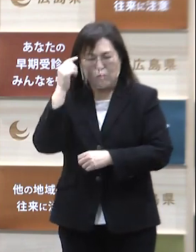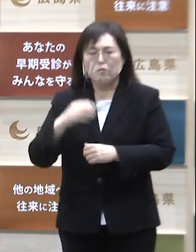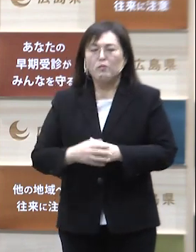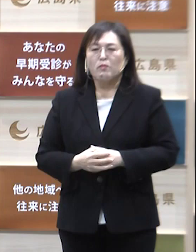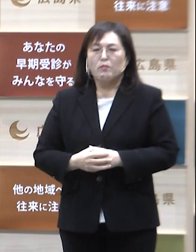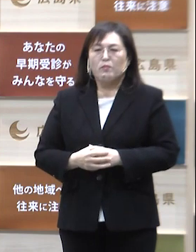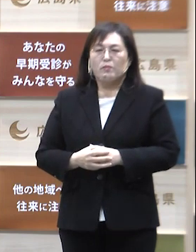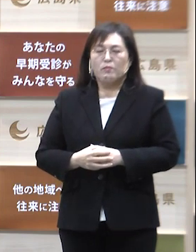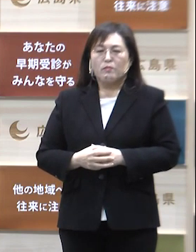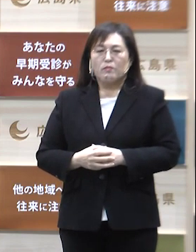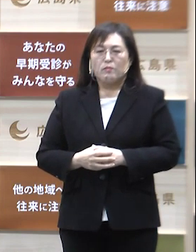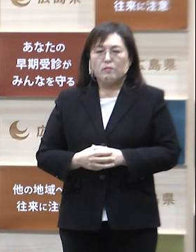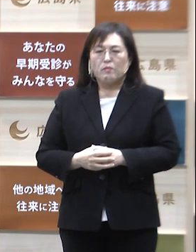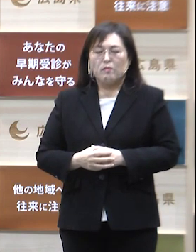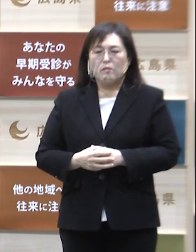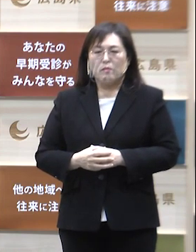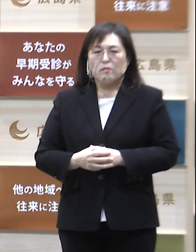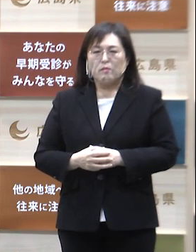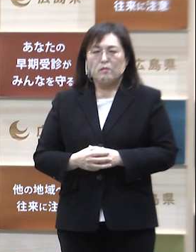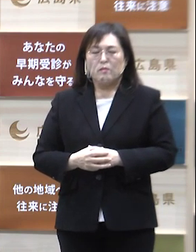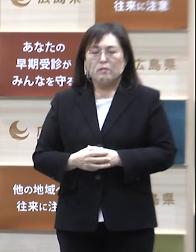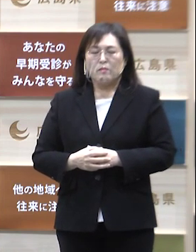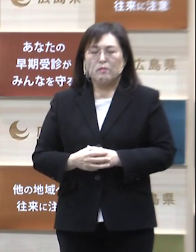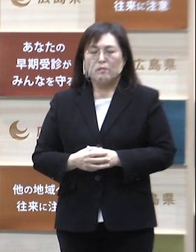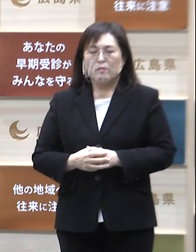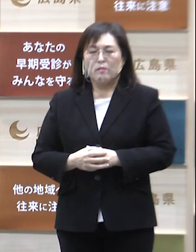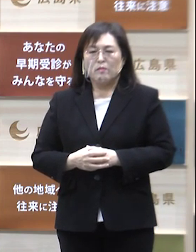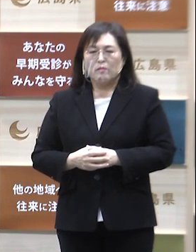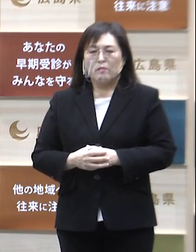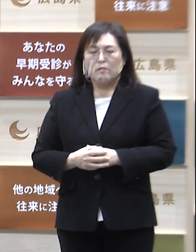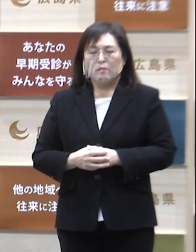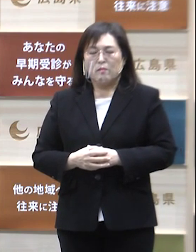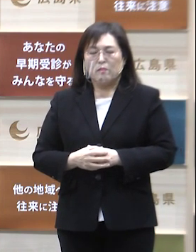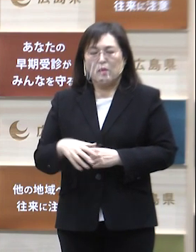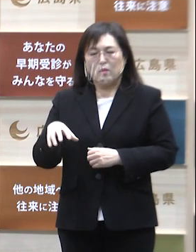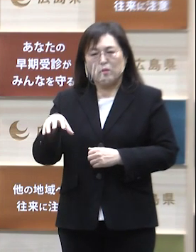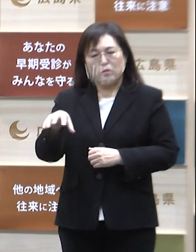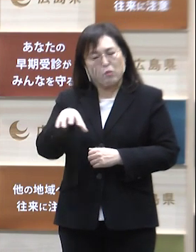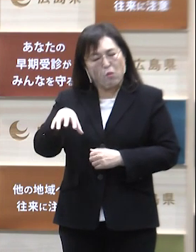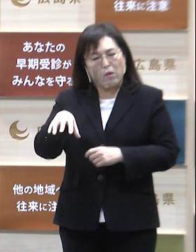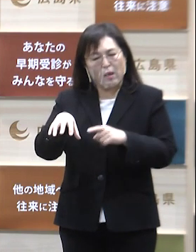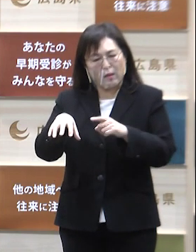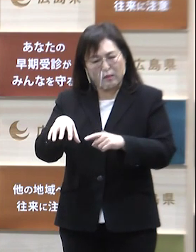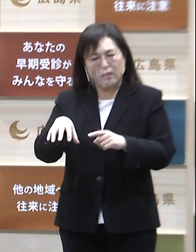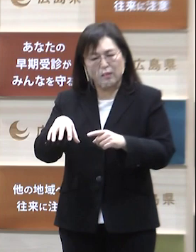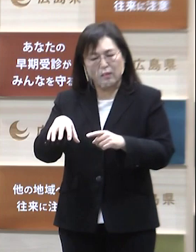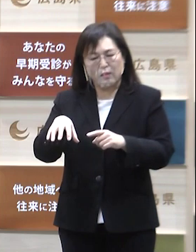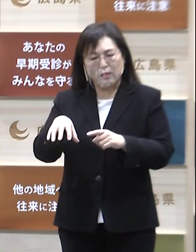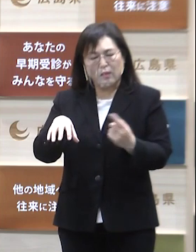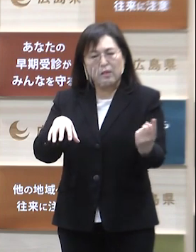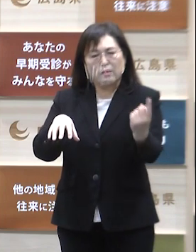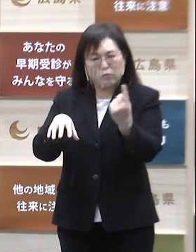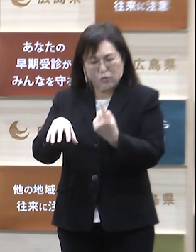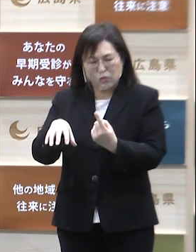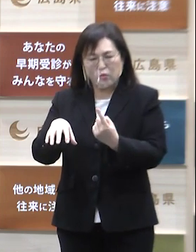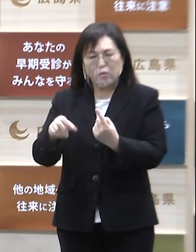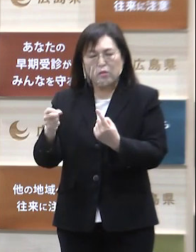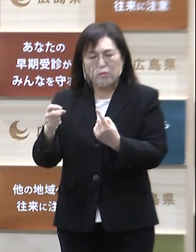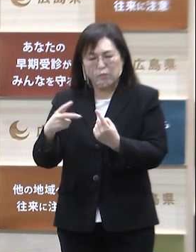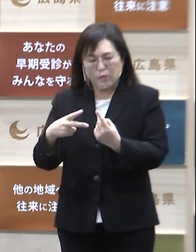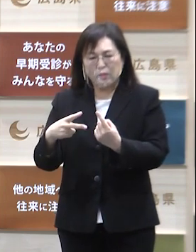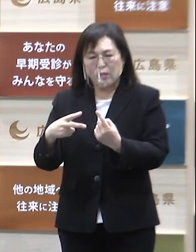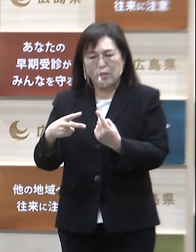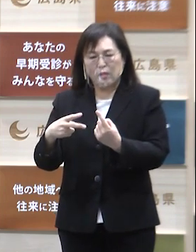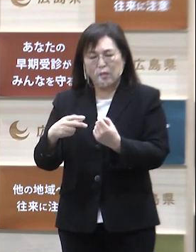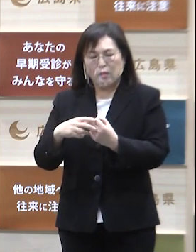いて、で、検査していただくというのはあると思いますし、まあ、どこかで来ていただく場合にもですね、かなりの、その場合には、まあ、それなり